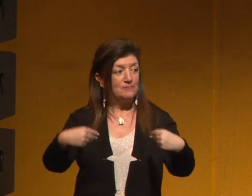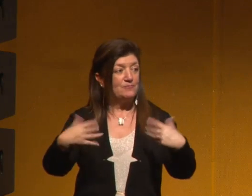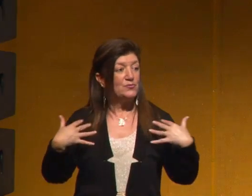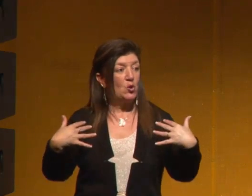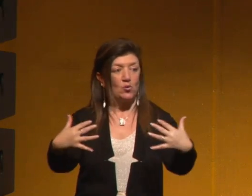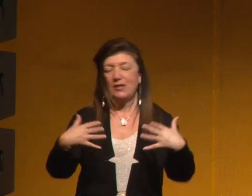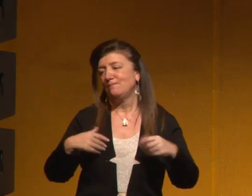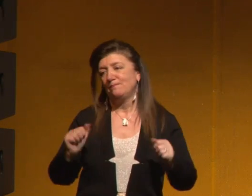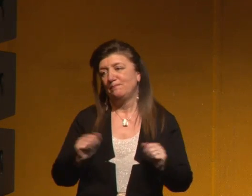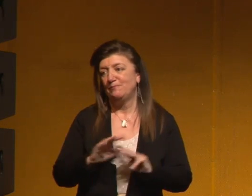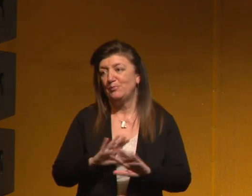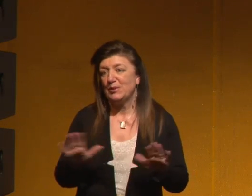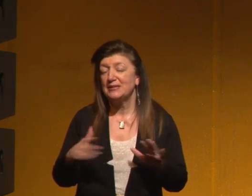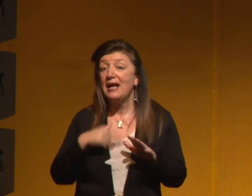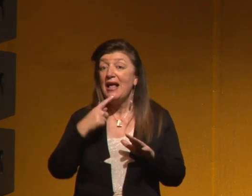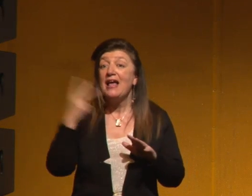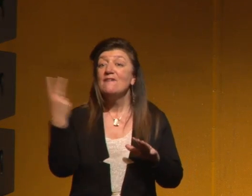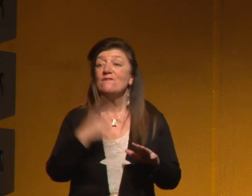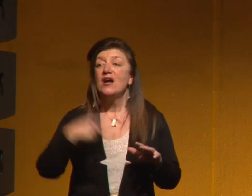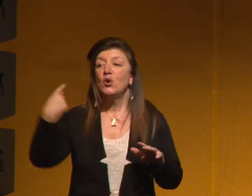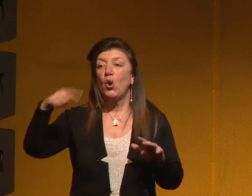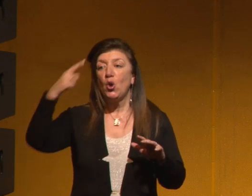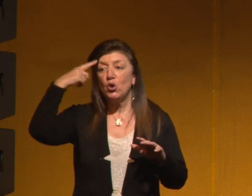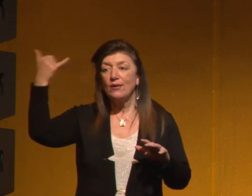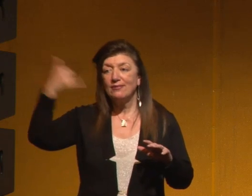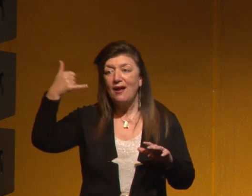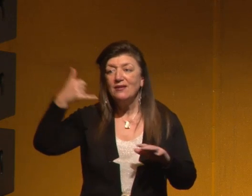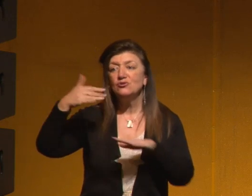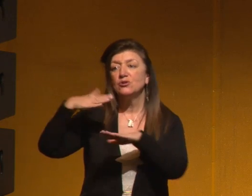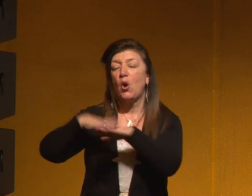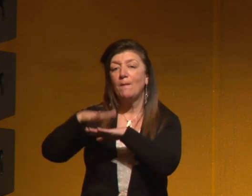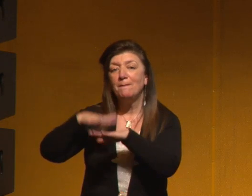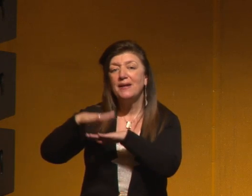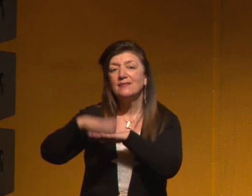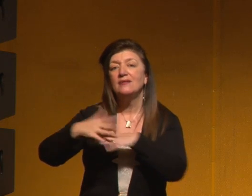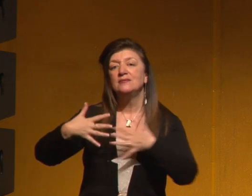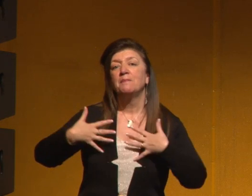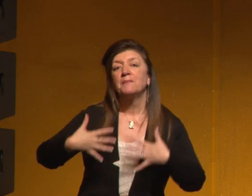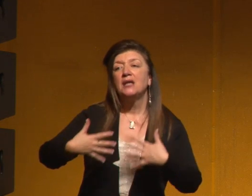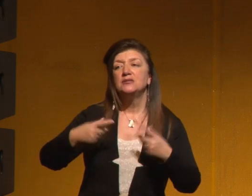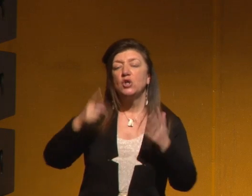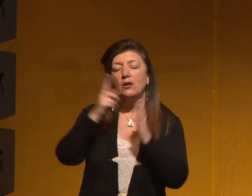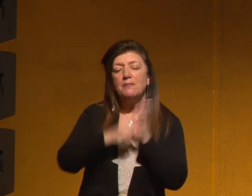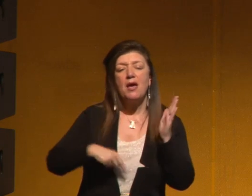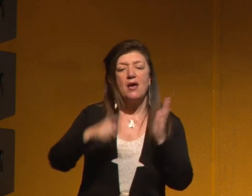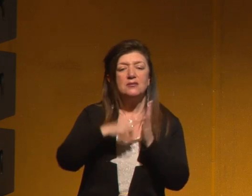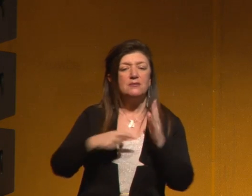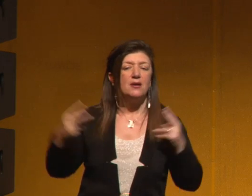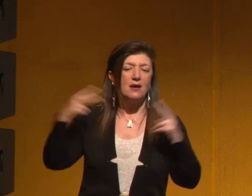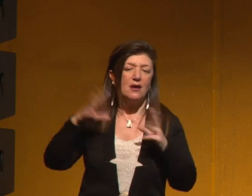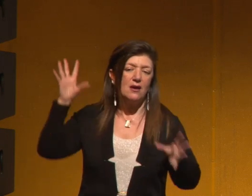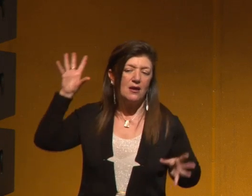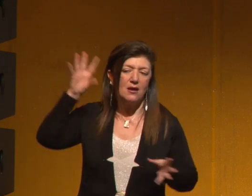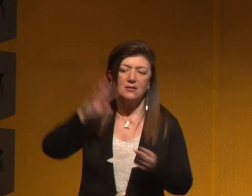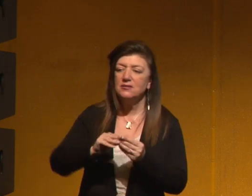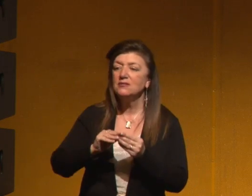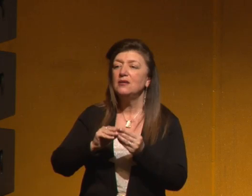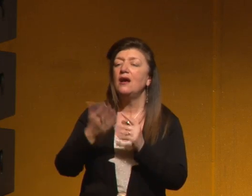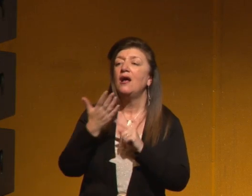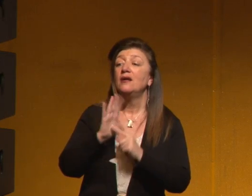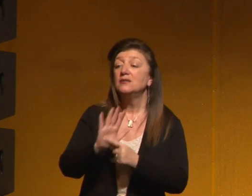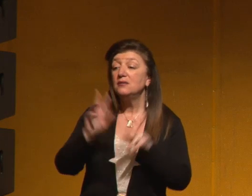messo davvero tutta la loro intelligenza le loro competenze e la loro passione in questi mesi hanno fatto in modo che questo